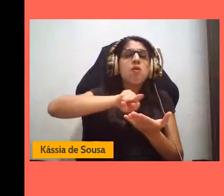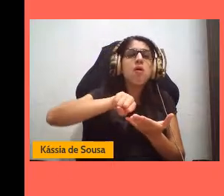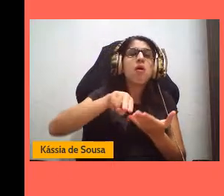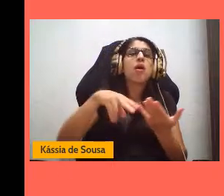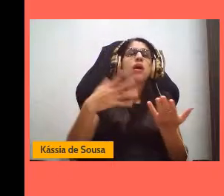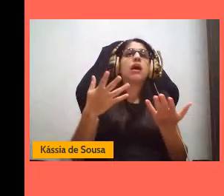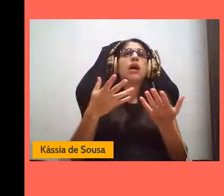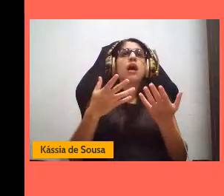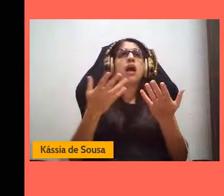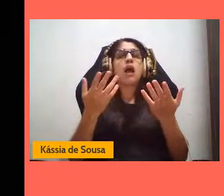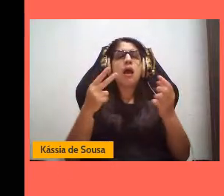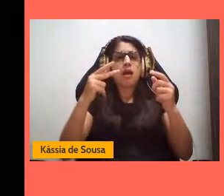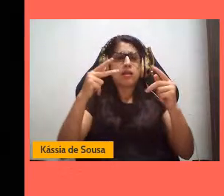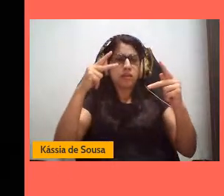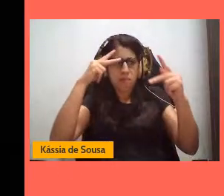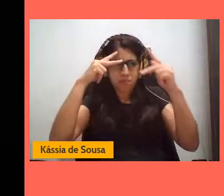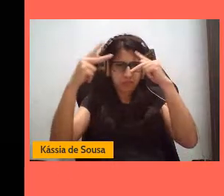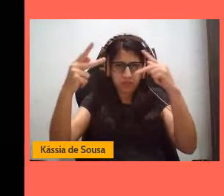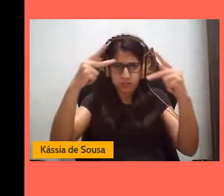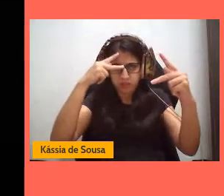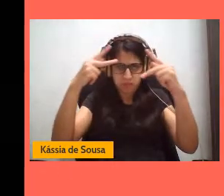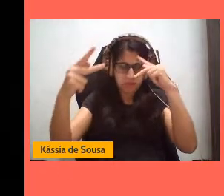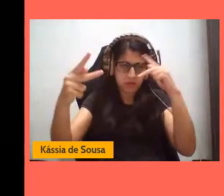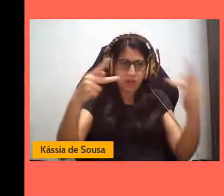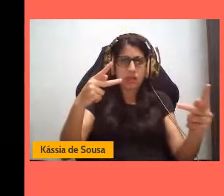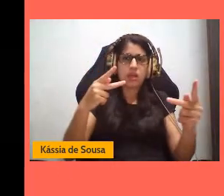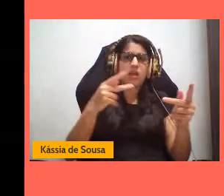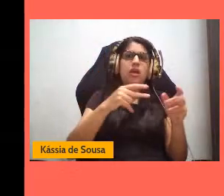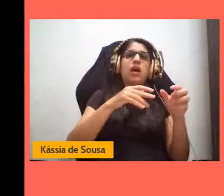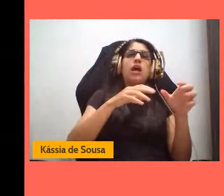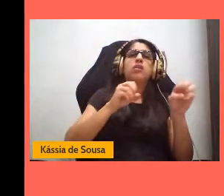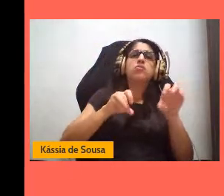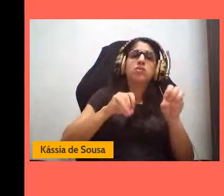da psicopedagogia, né?